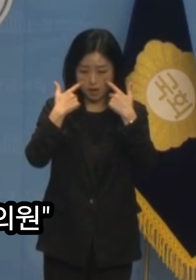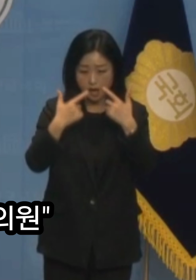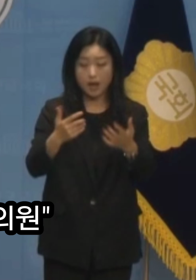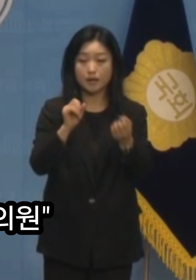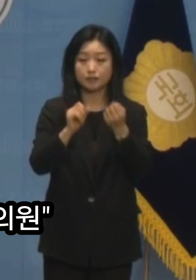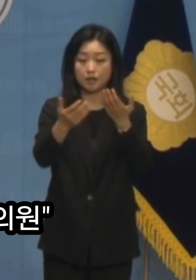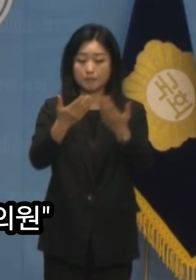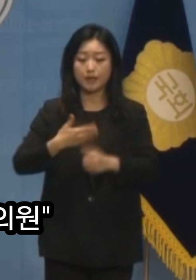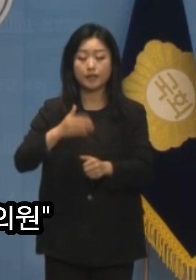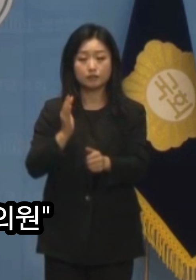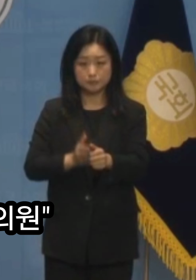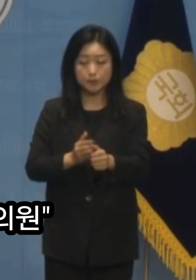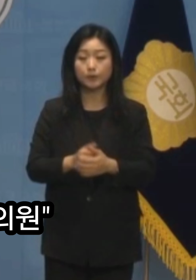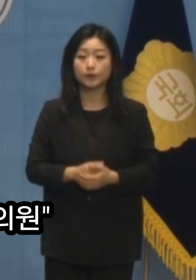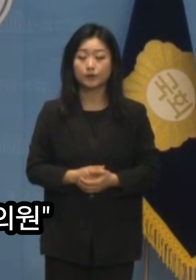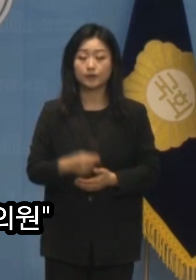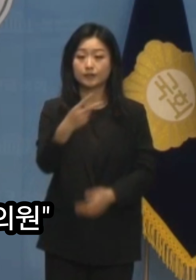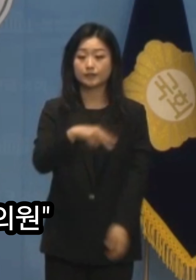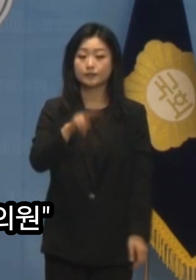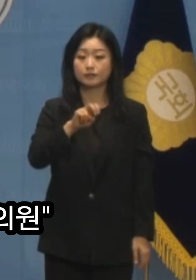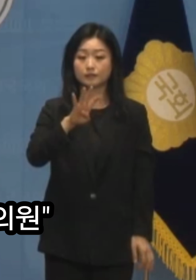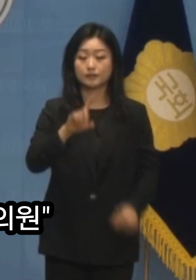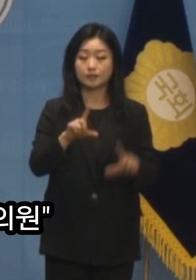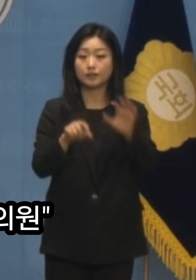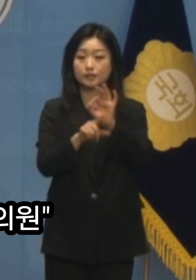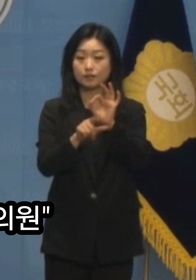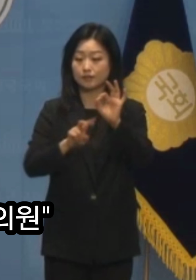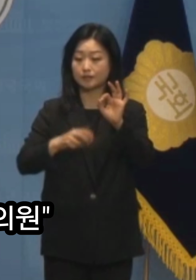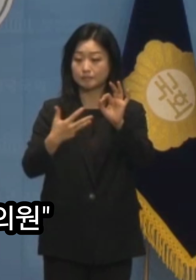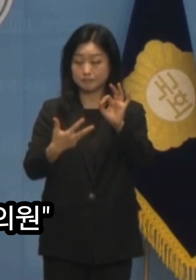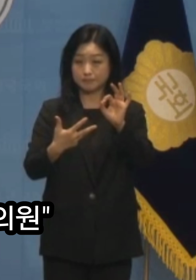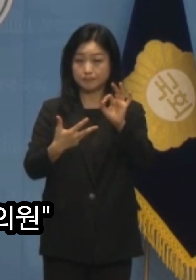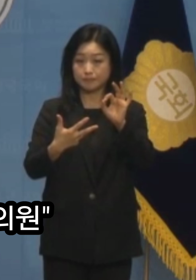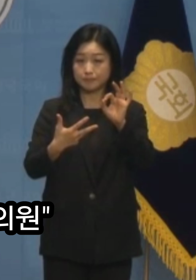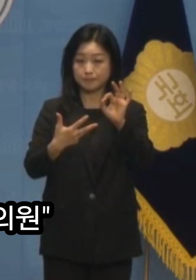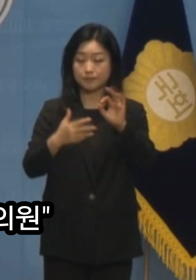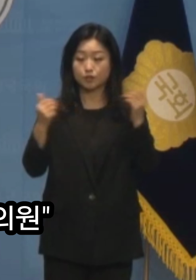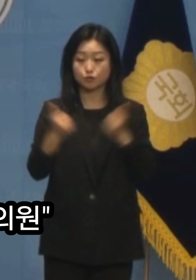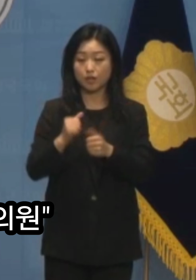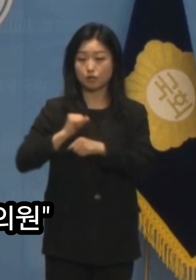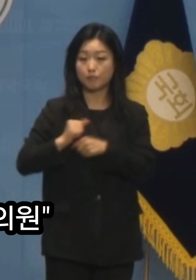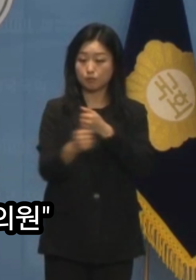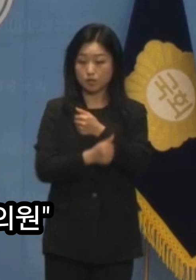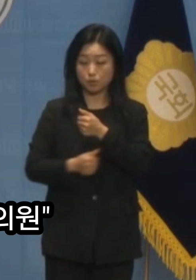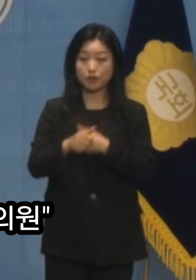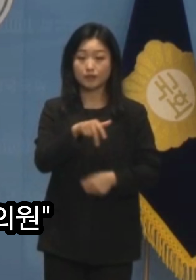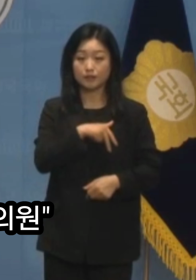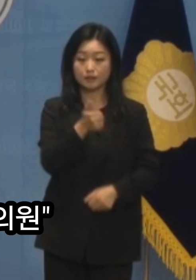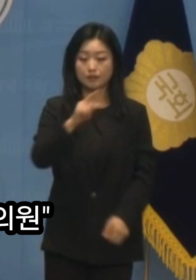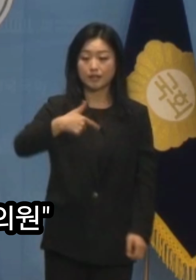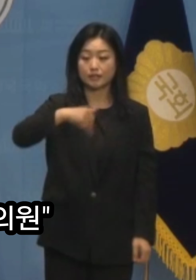밝혀주시기 바랍니다 2024년 10월 8일 국회국방위원회 위원 한기